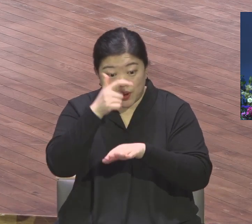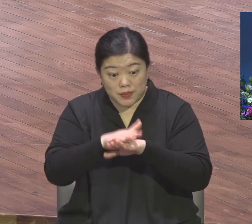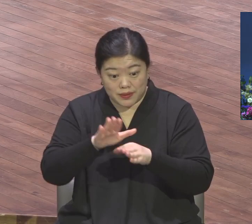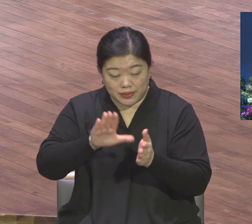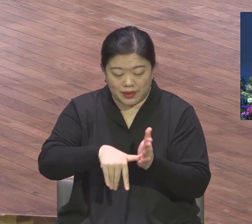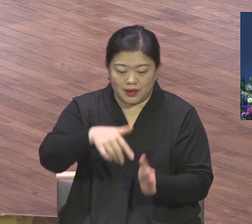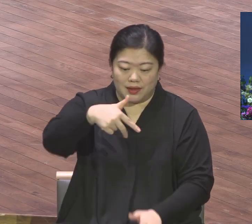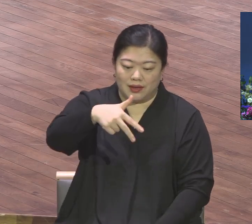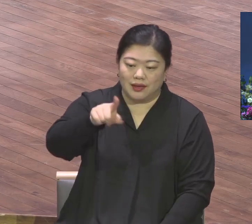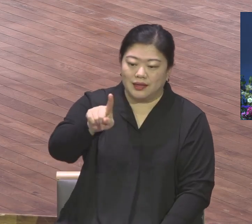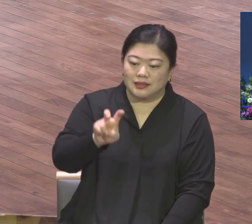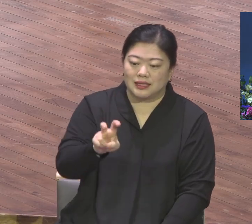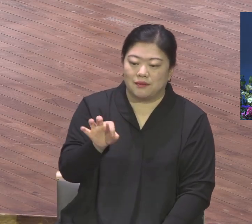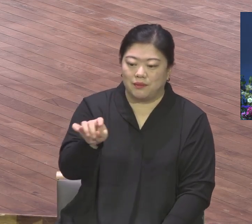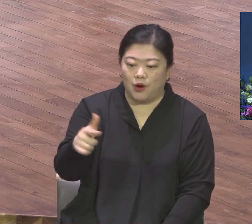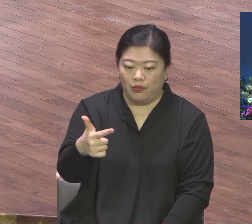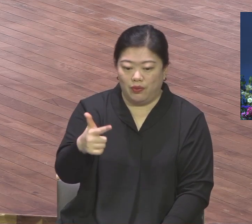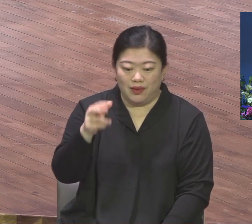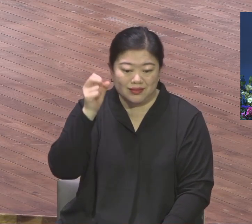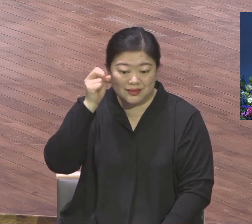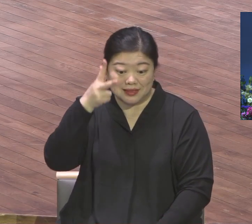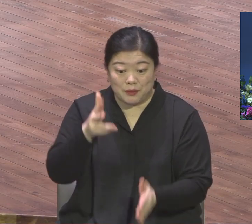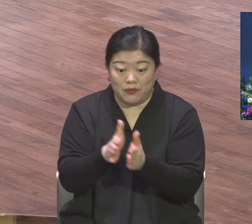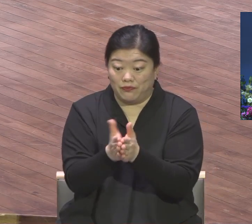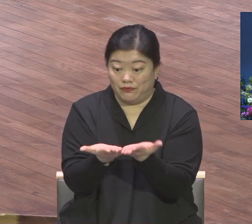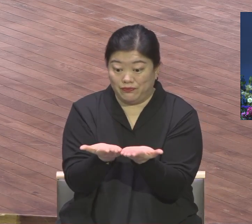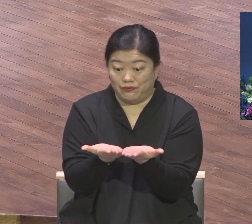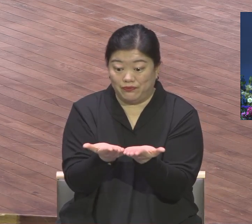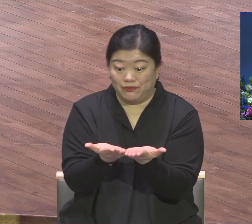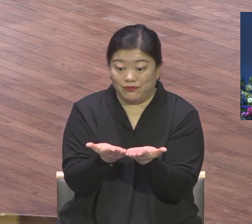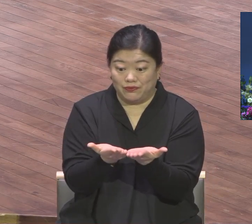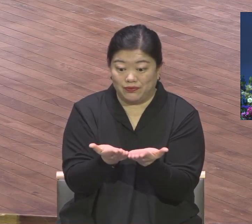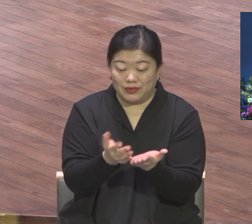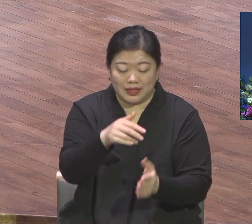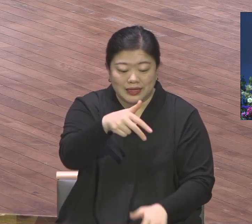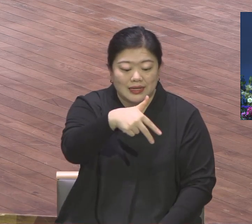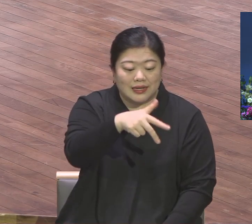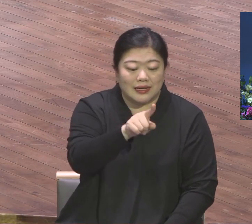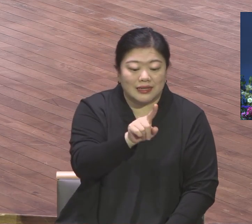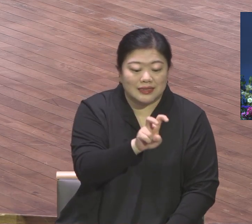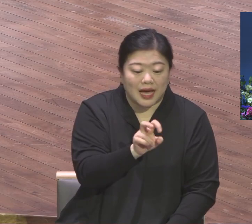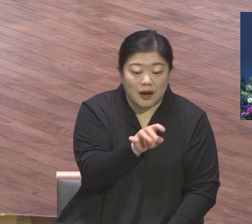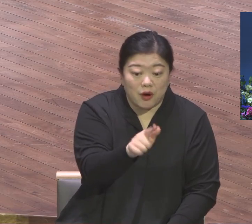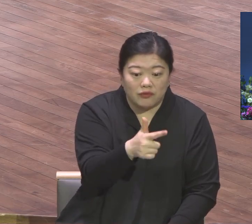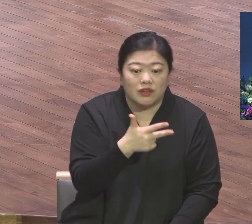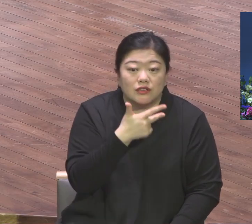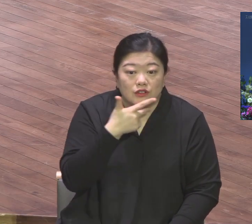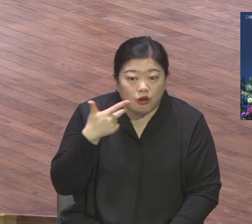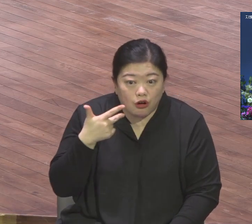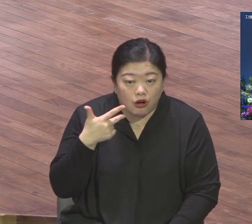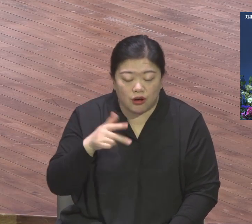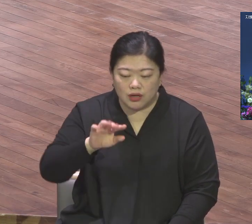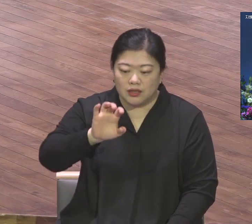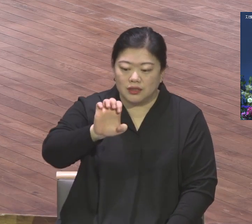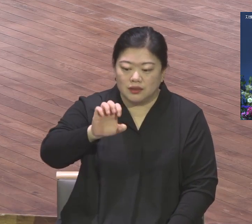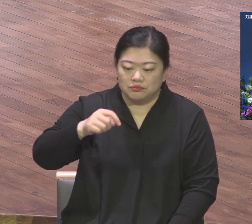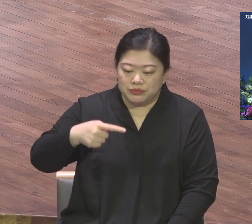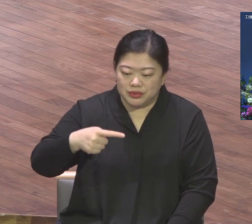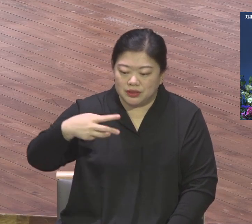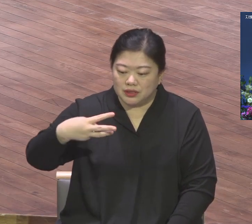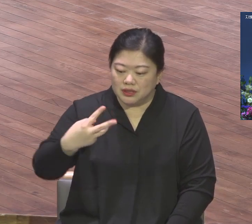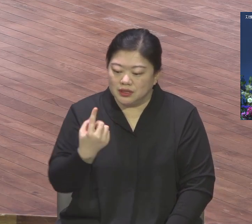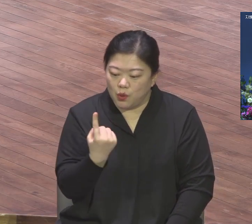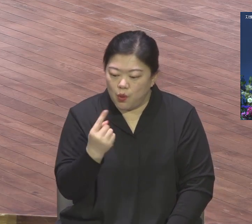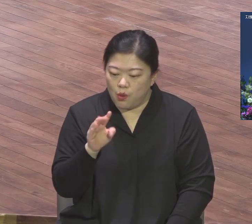잠언 말씀을 살펴보는데, 이 잠언은 영어로 말하면 프라볼브라 그렇게 말하는데,